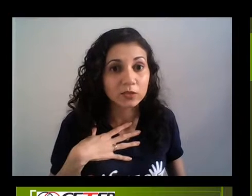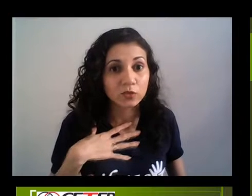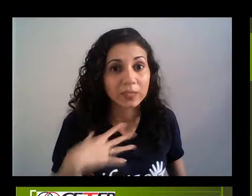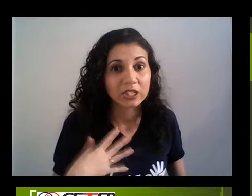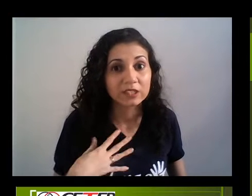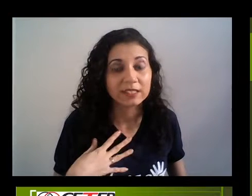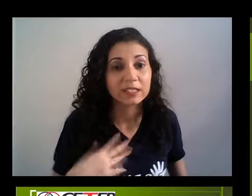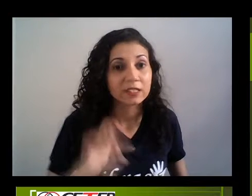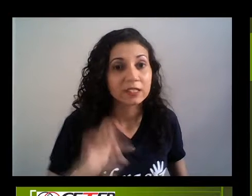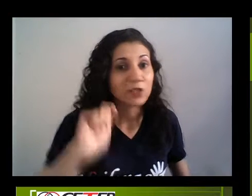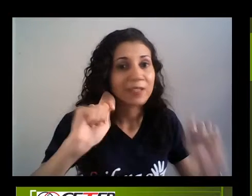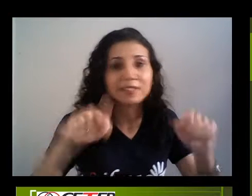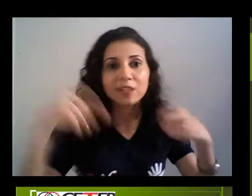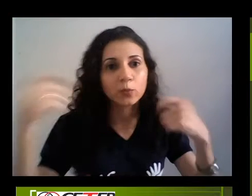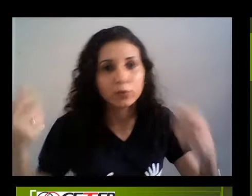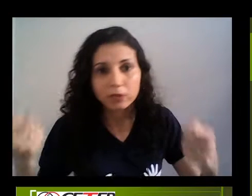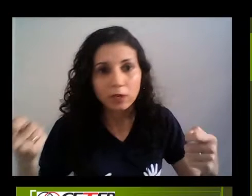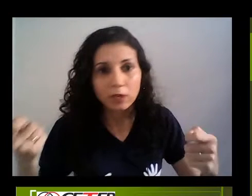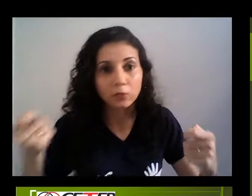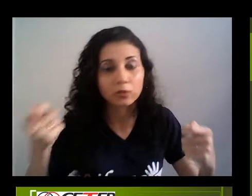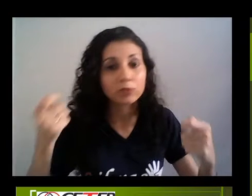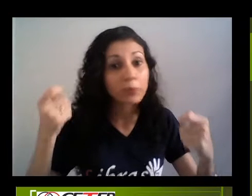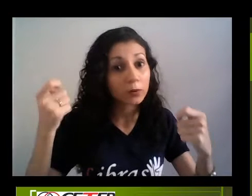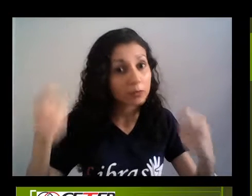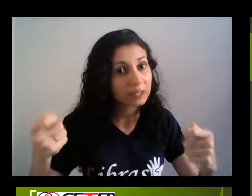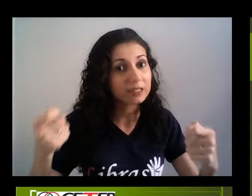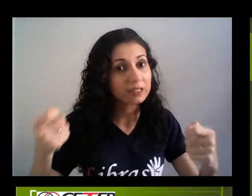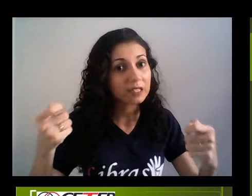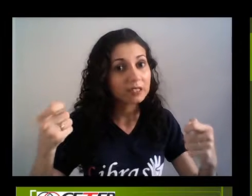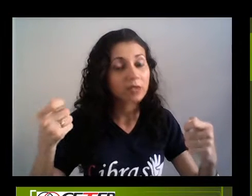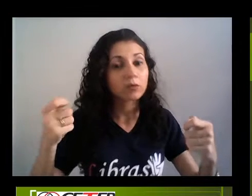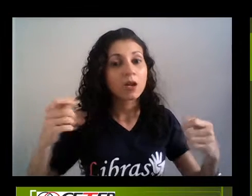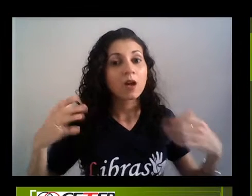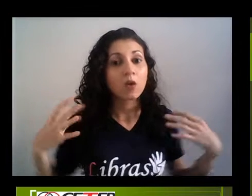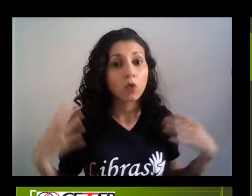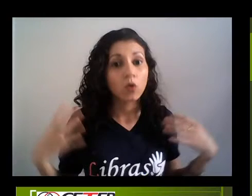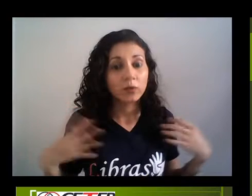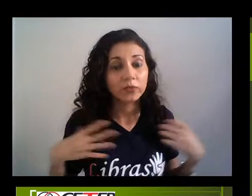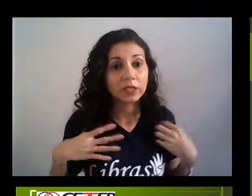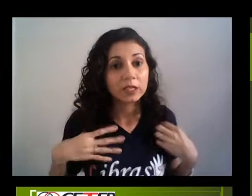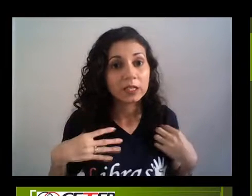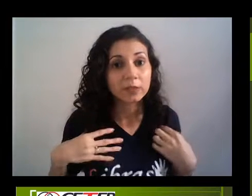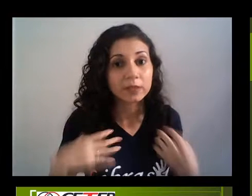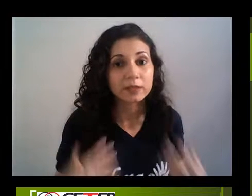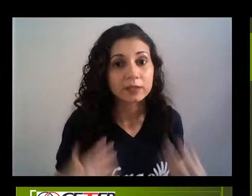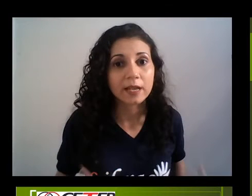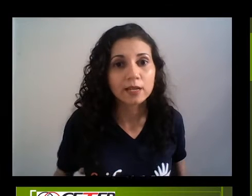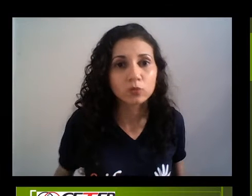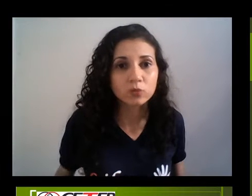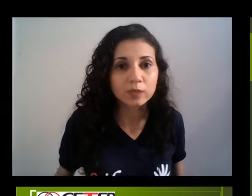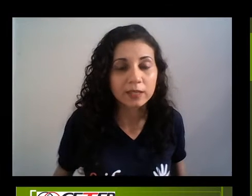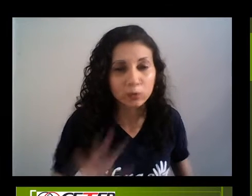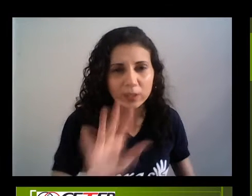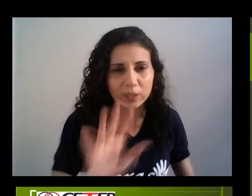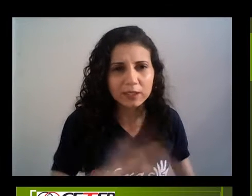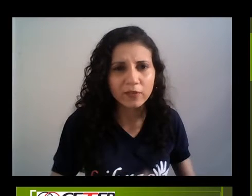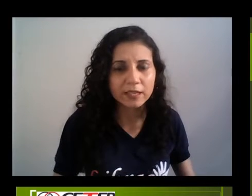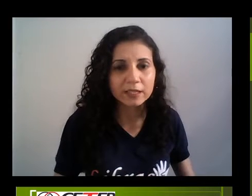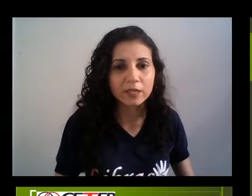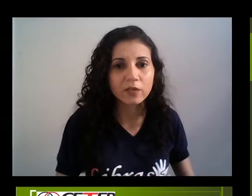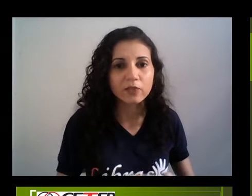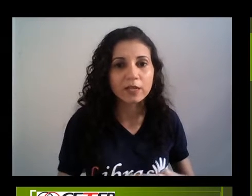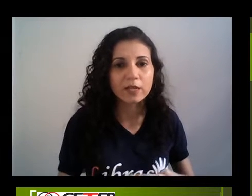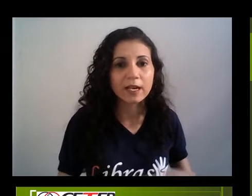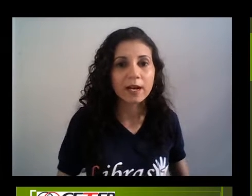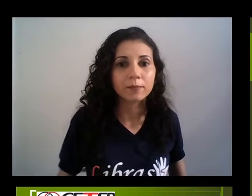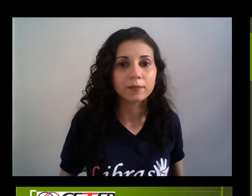Libras, como é que a gente sinaliza. Não é sinal por sinal, isso é português sinalizado. Como fica em Libras, tá? Tudo isso, toda essa frase aí